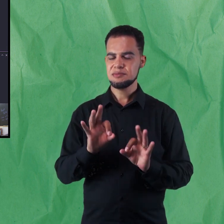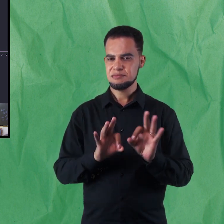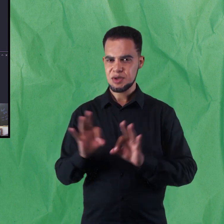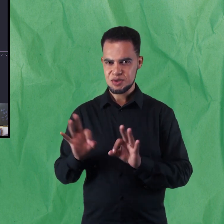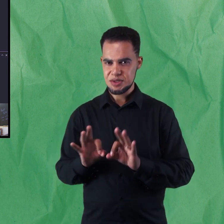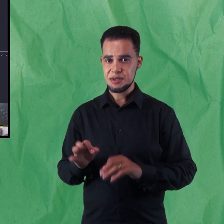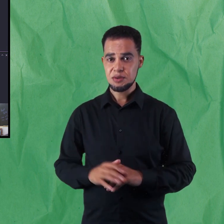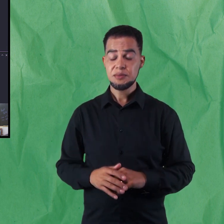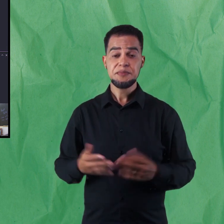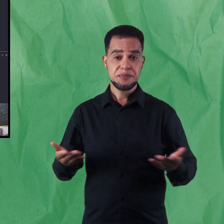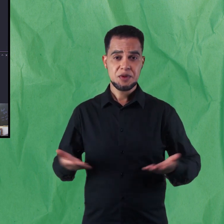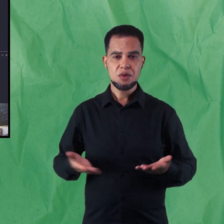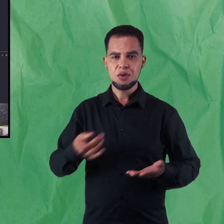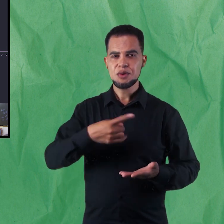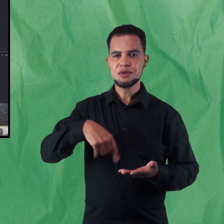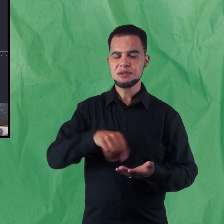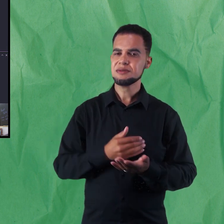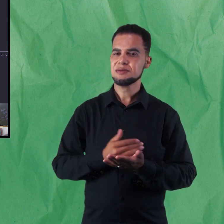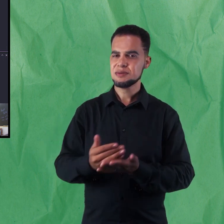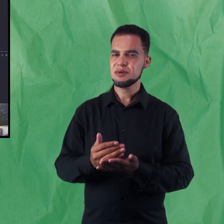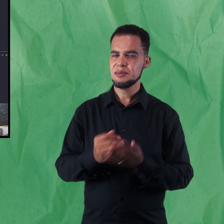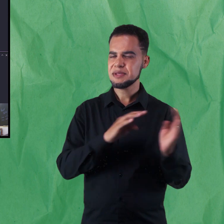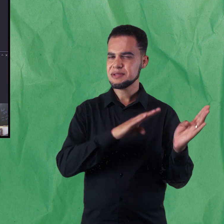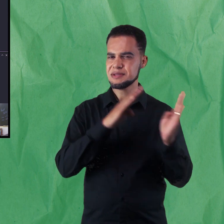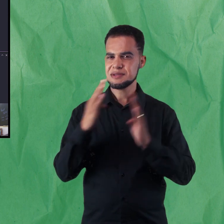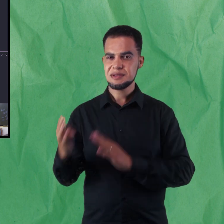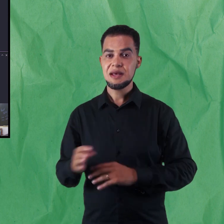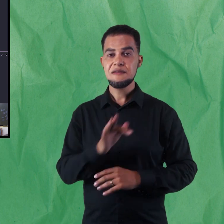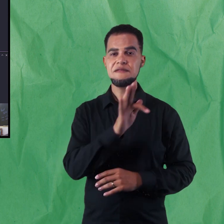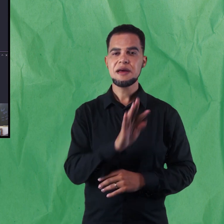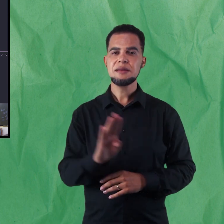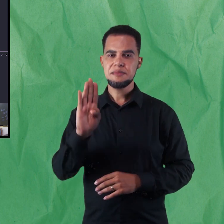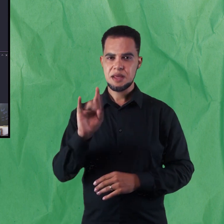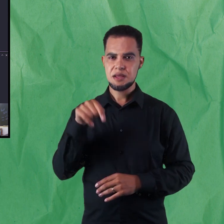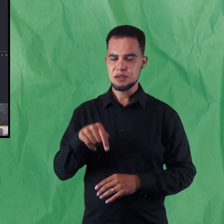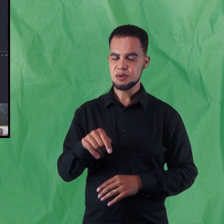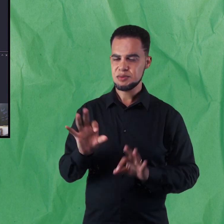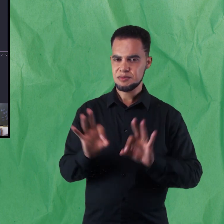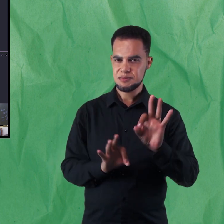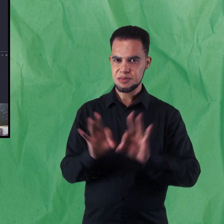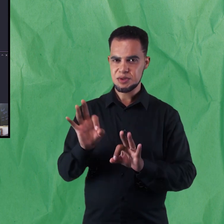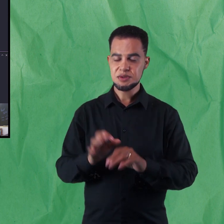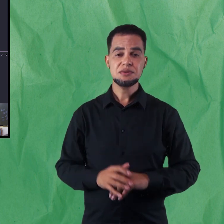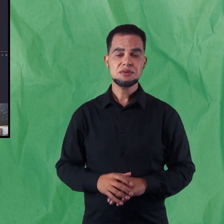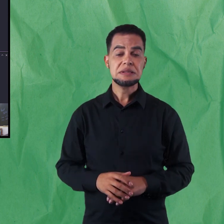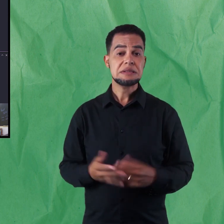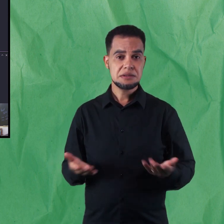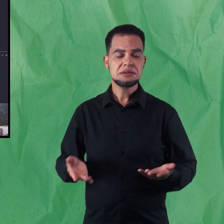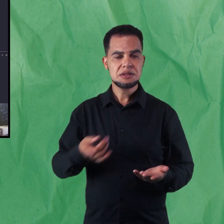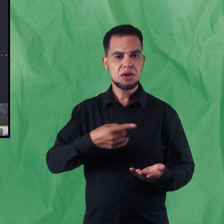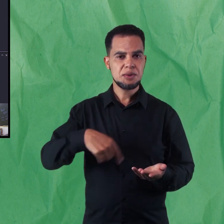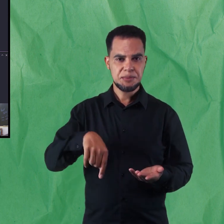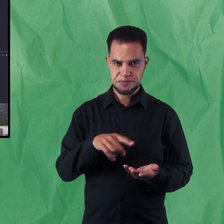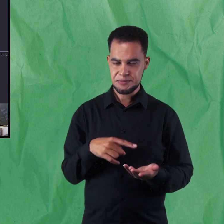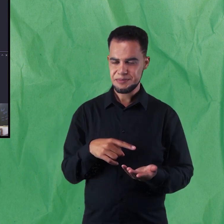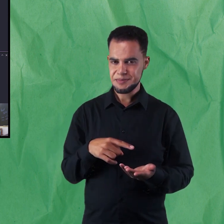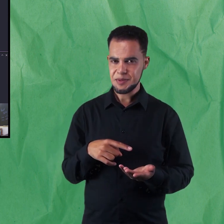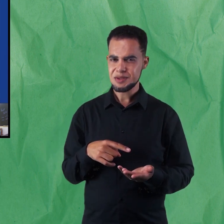projeto. Hoje vamos começar a rodar o Firebase aqui no nosso projeto. Então a gente